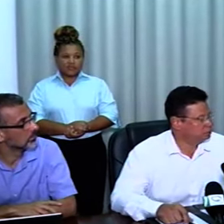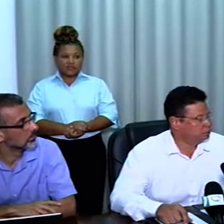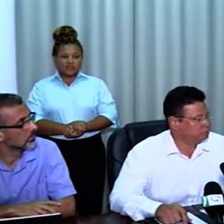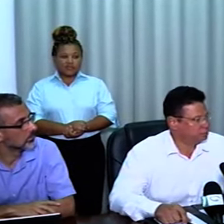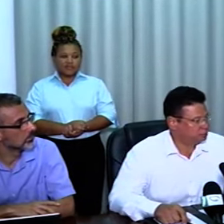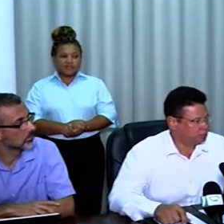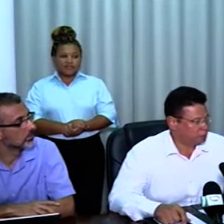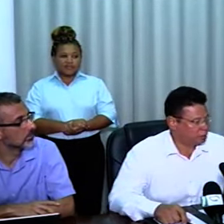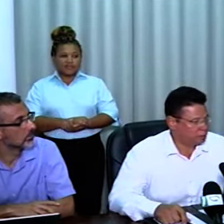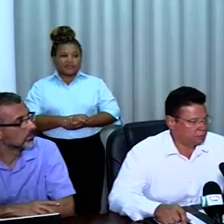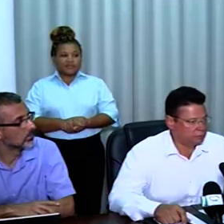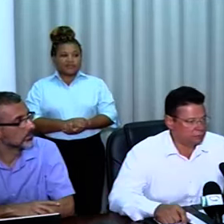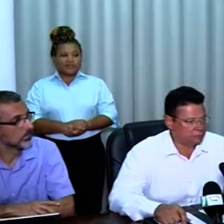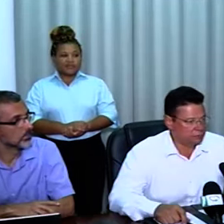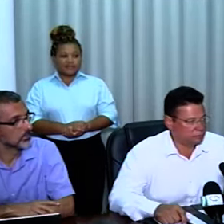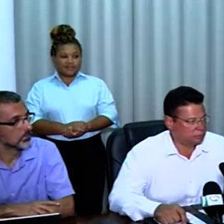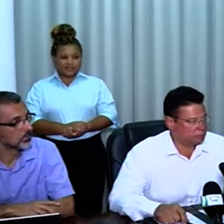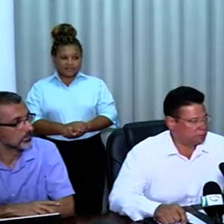Commencez là.